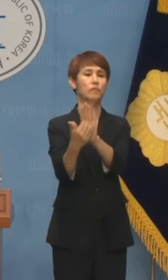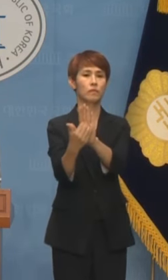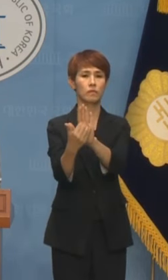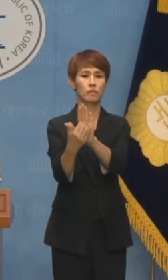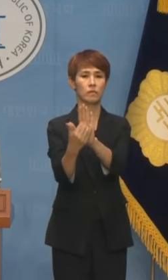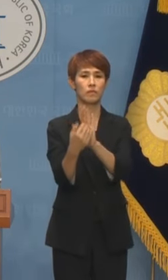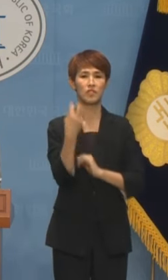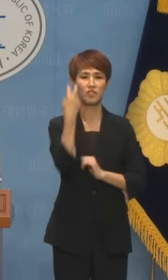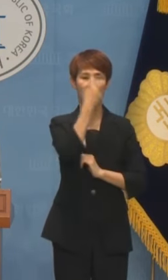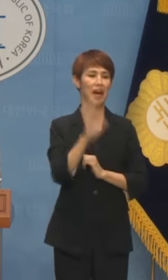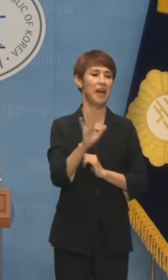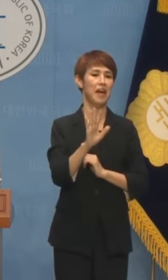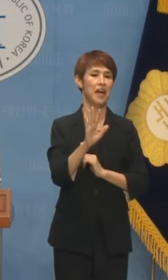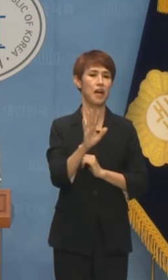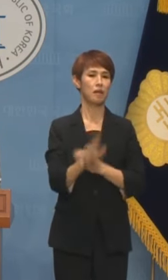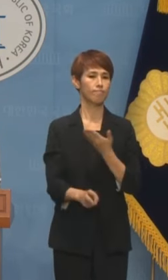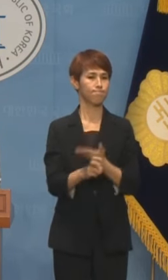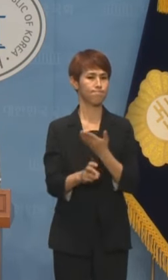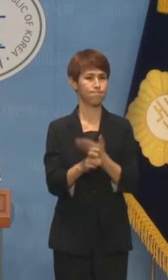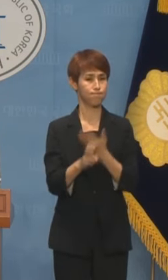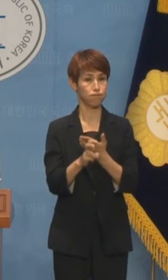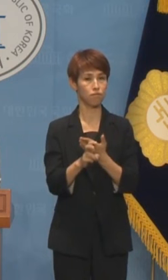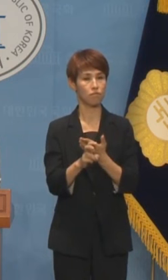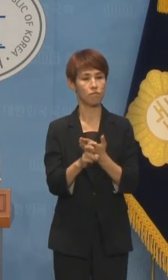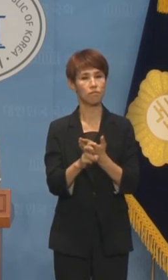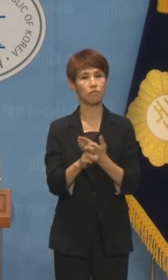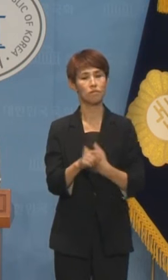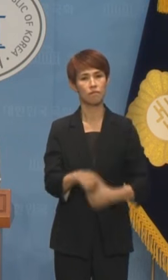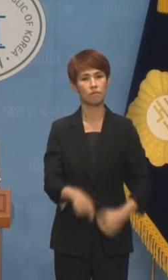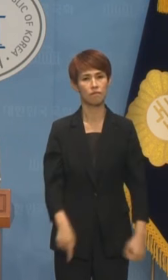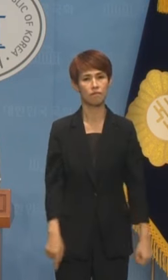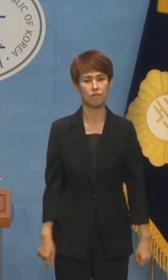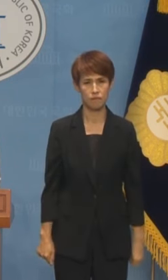않을 반칙과 특권을 선물했습니다.